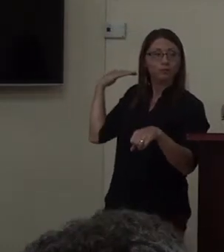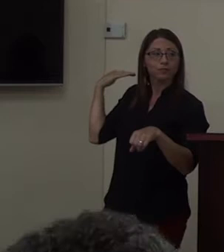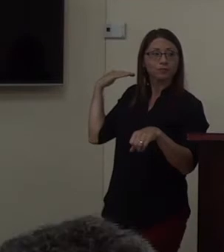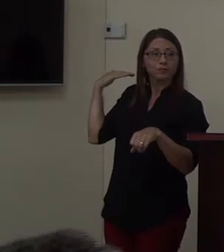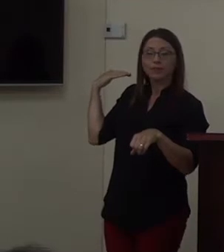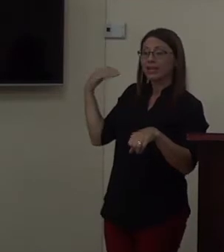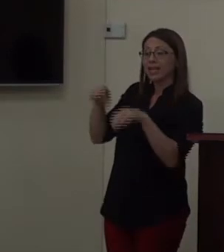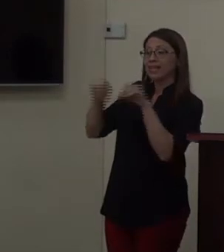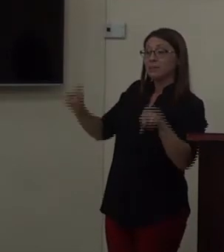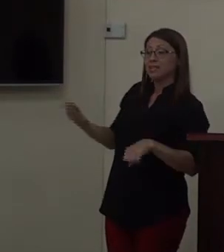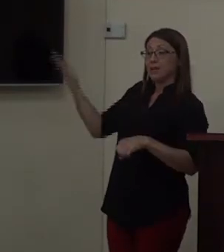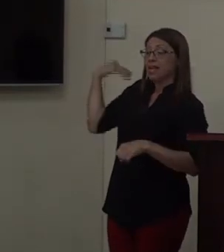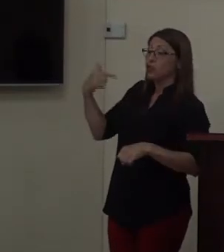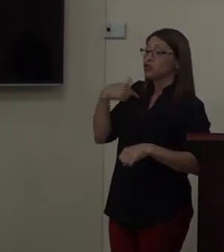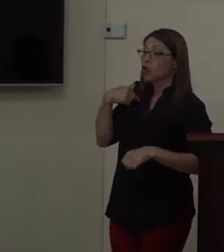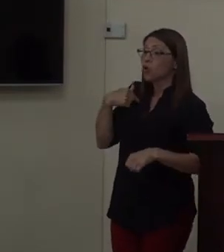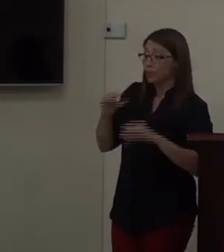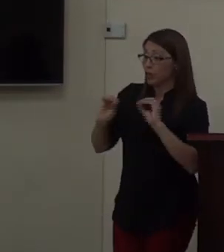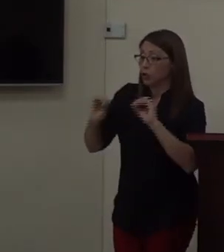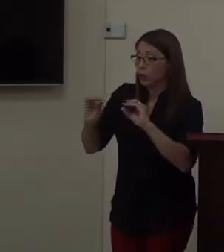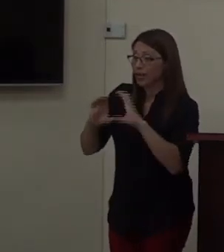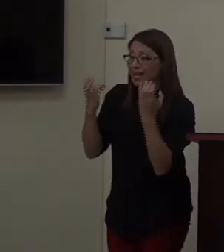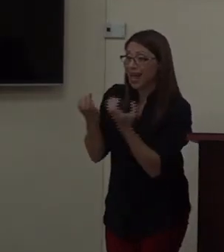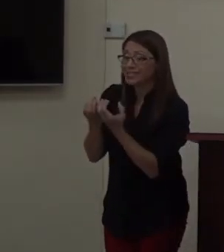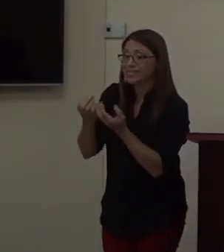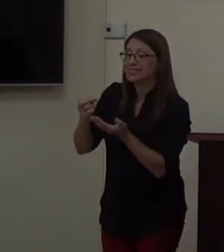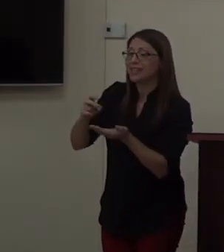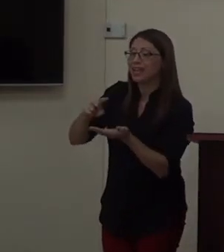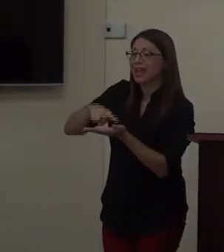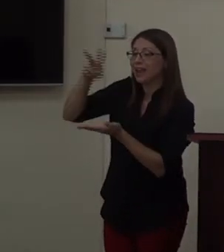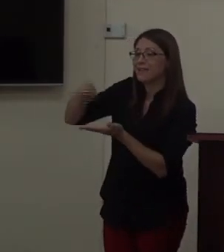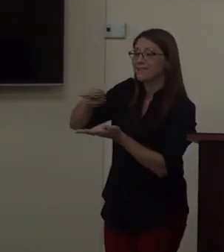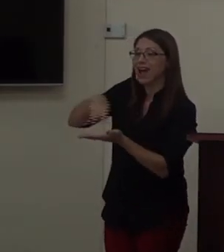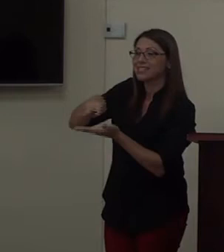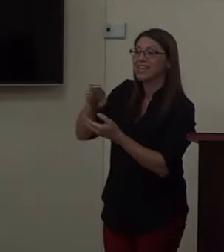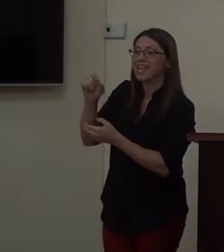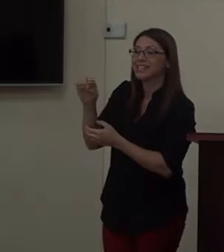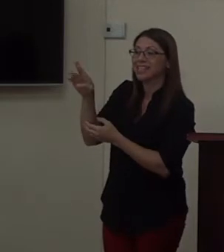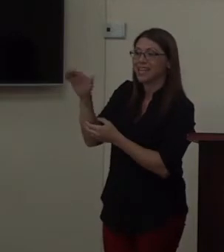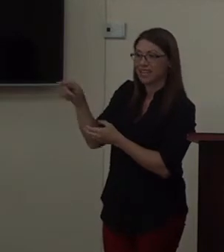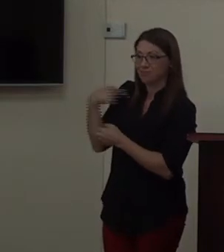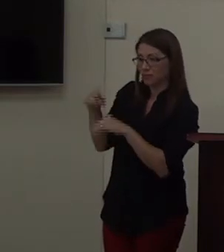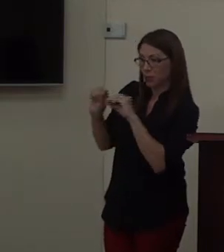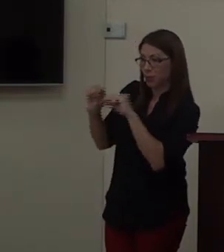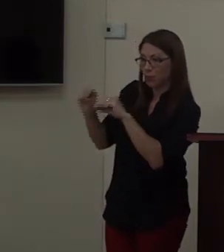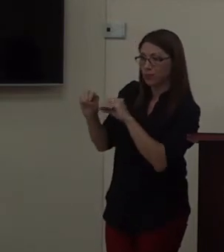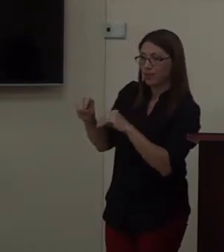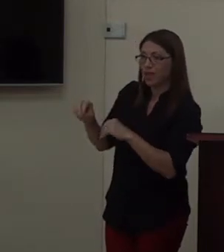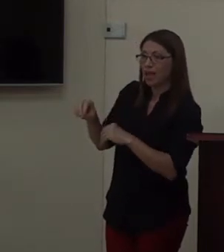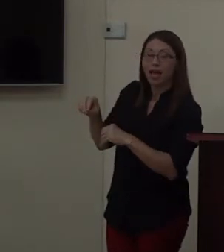y después de los alumnos míos, yo doy clases en el Valle de Estrella a estudiantes para